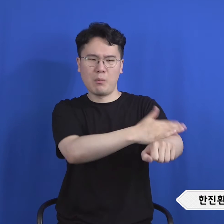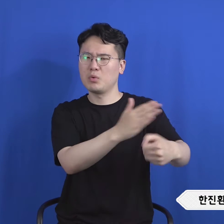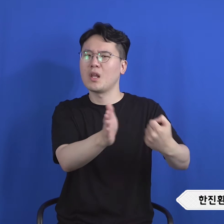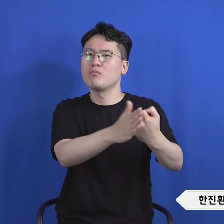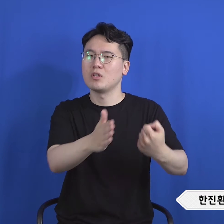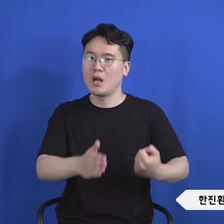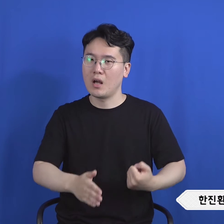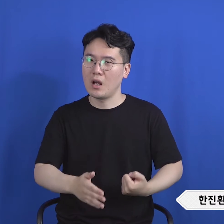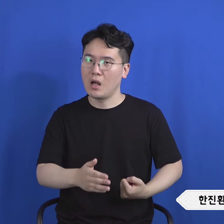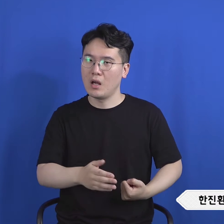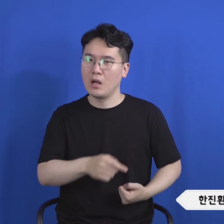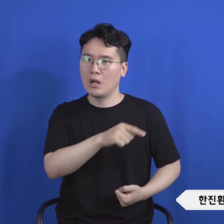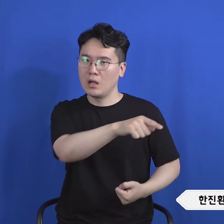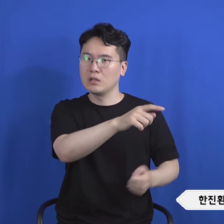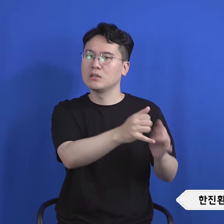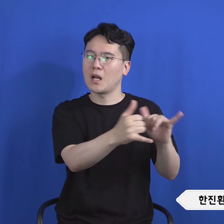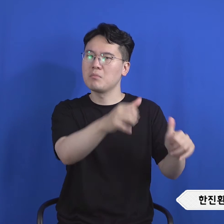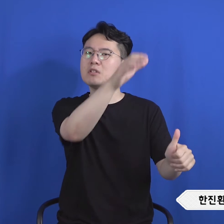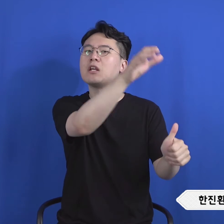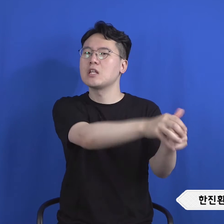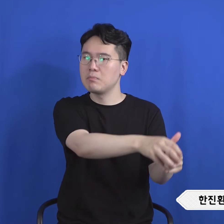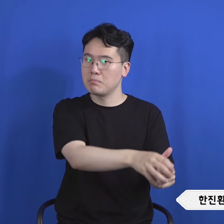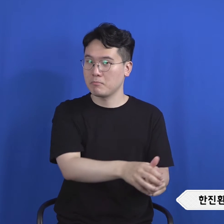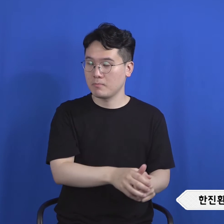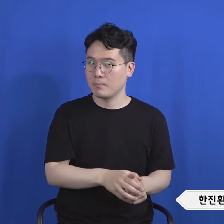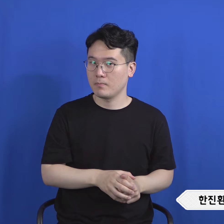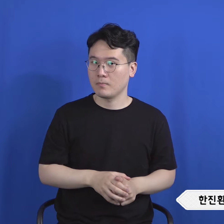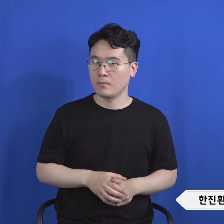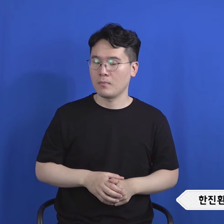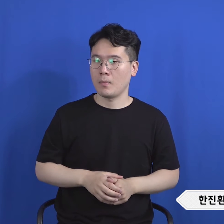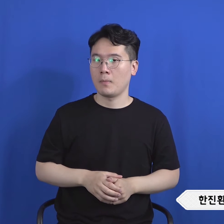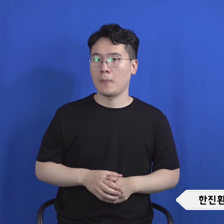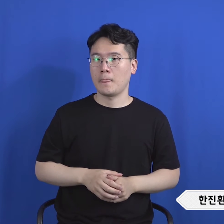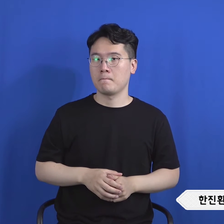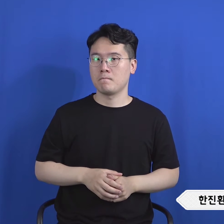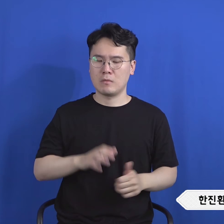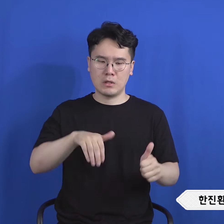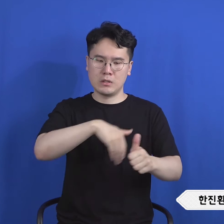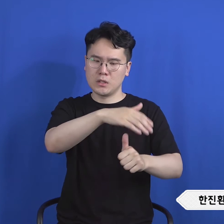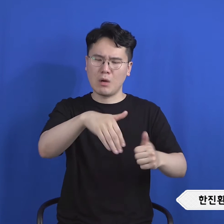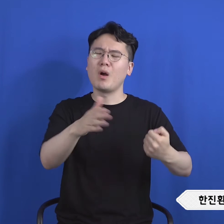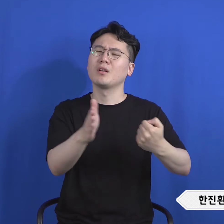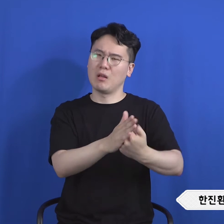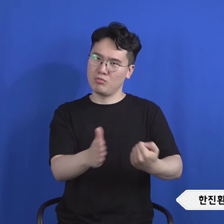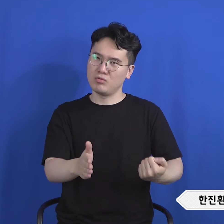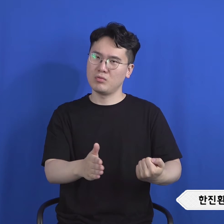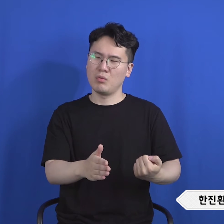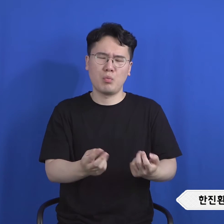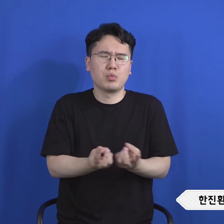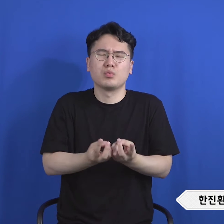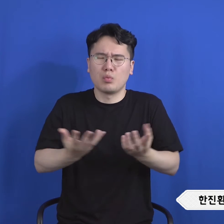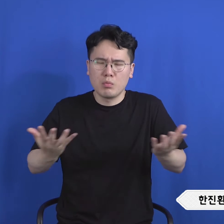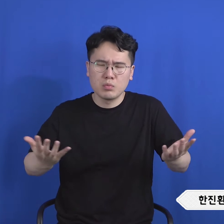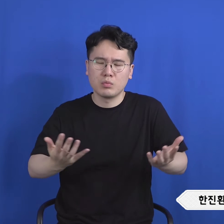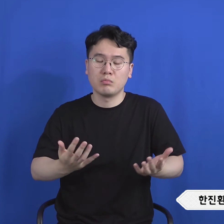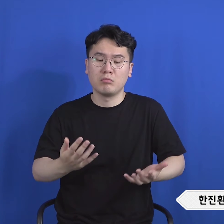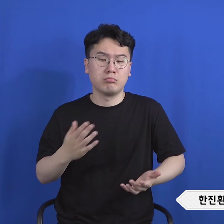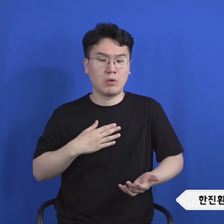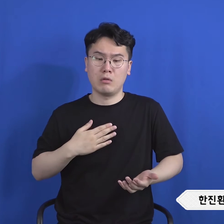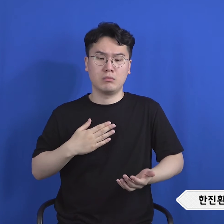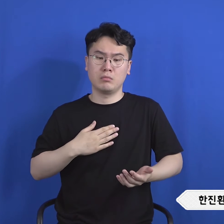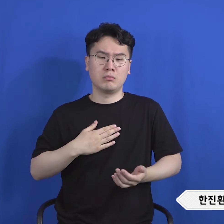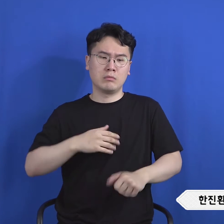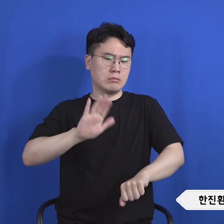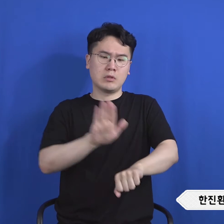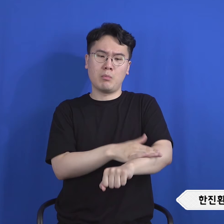거야 하고 남 탓을 하면서 상황 탓을 하면서 자기를 정당화합니다. 어떤 사람은